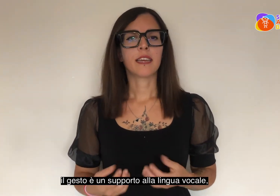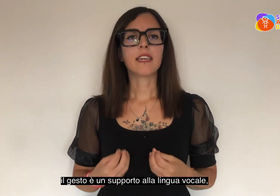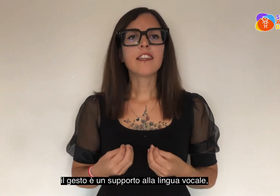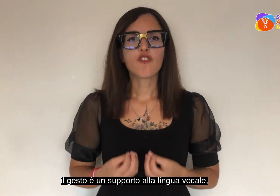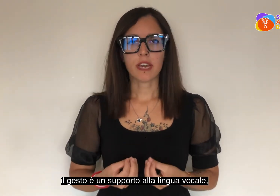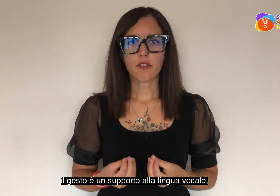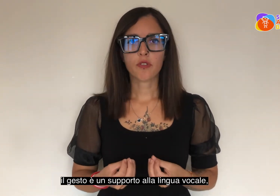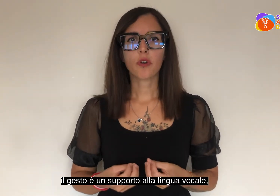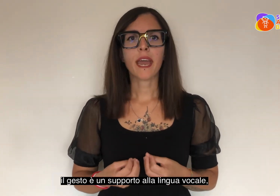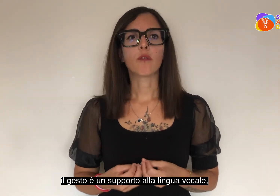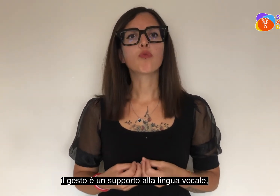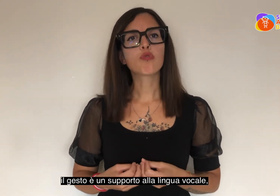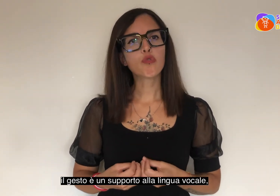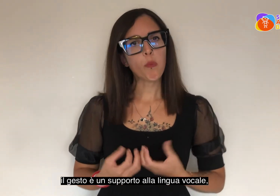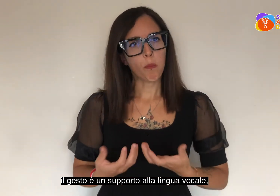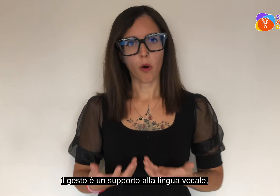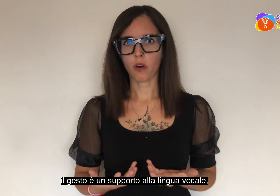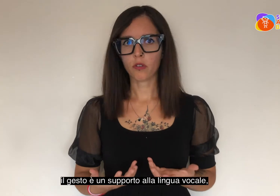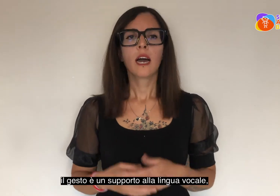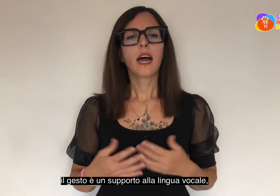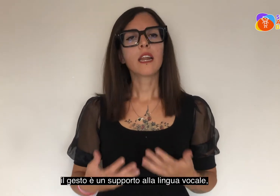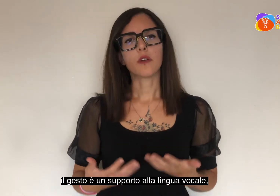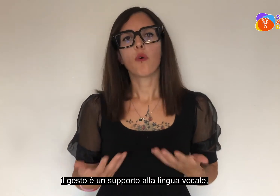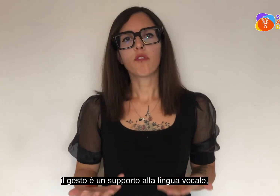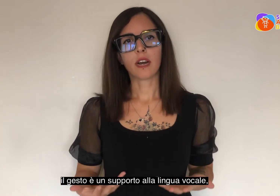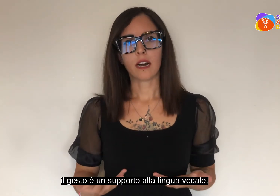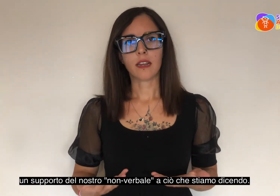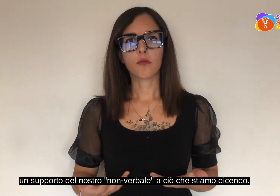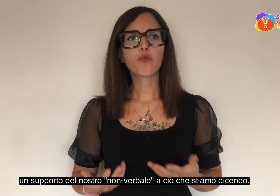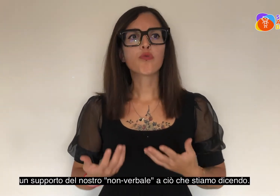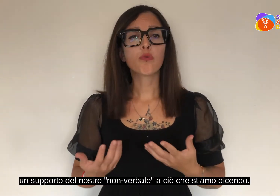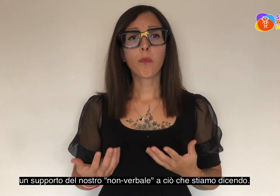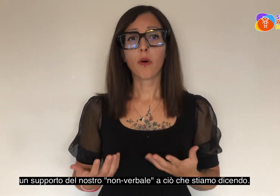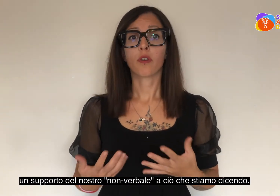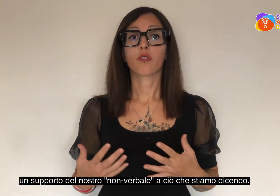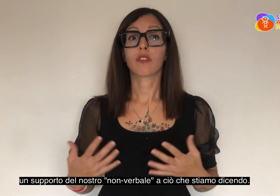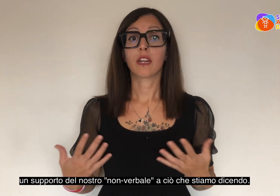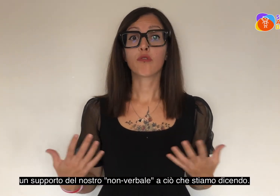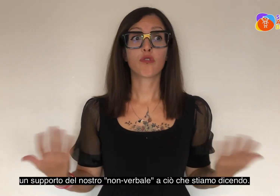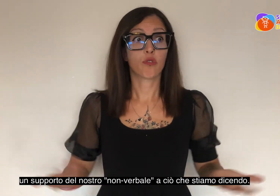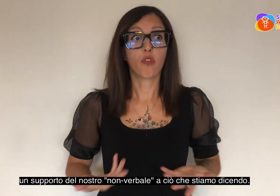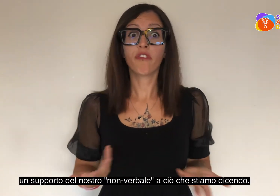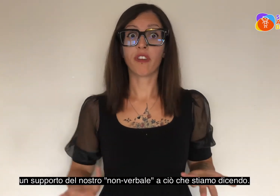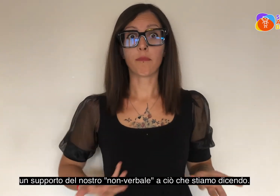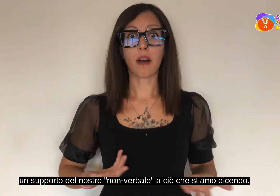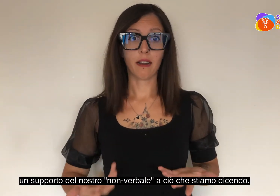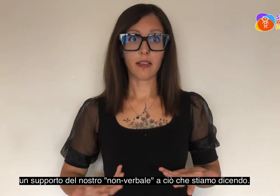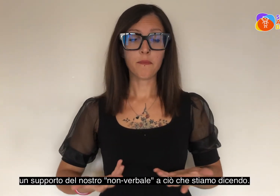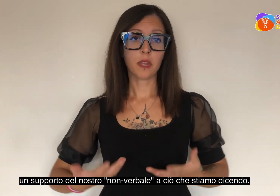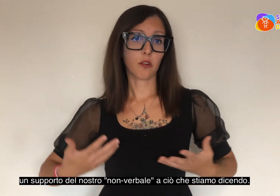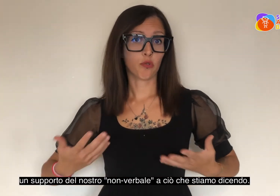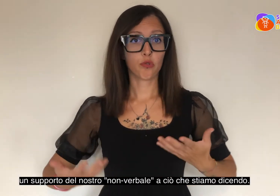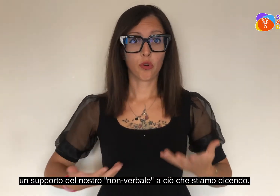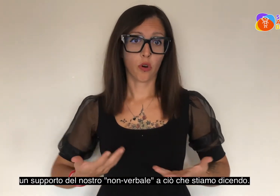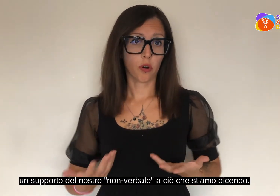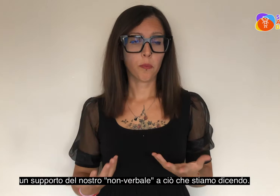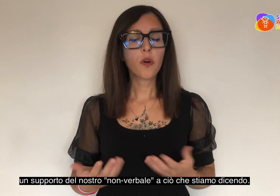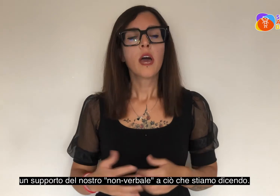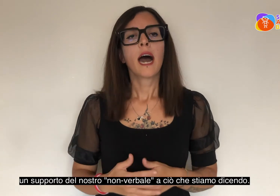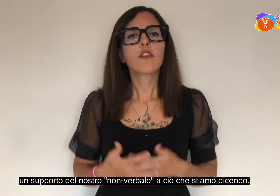il gesto è un supporto alla lingua vocale, un supporto del nostro non verbale, del nostro corpo, a ciò